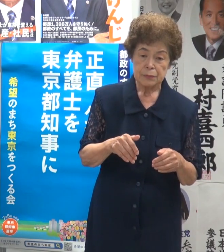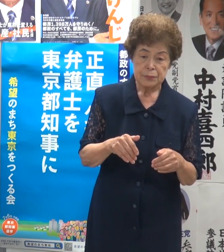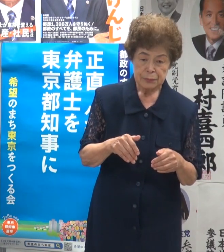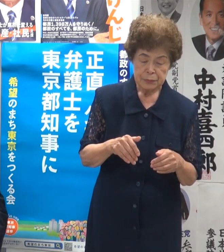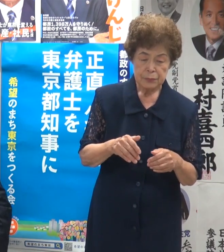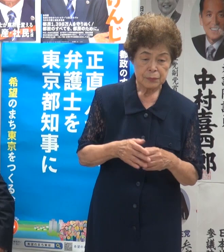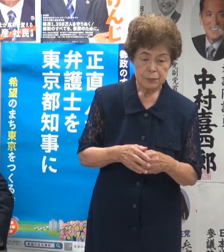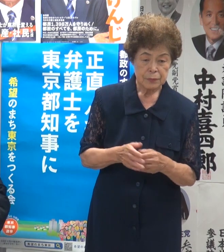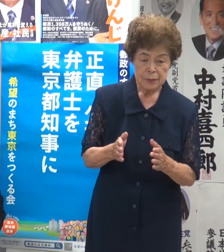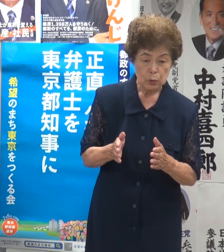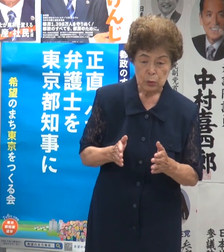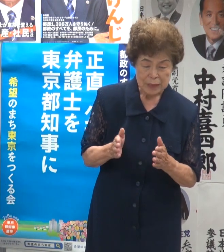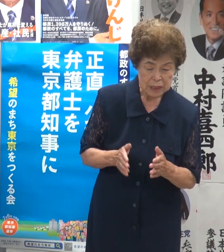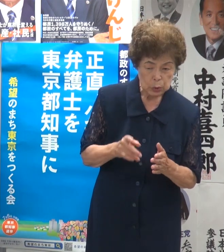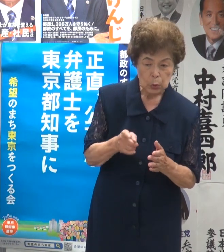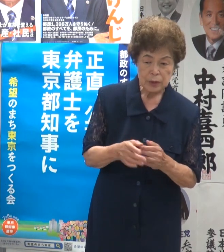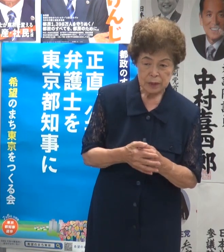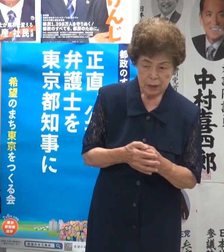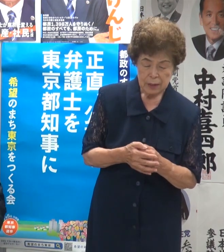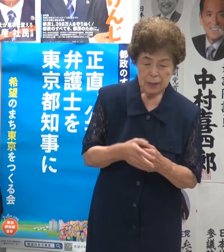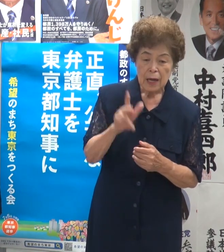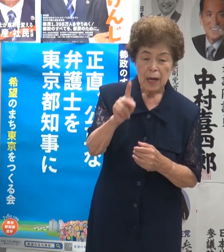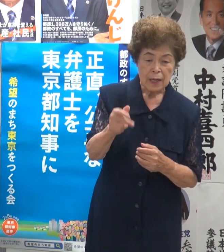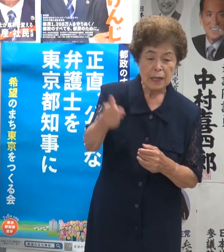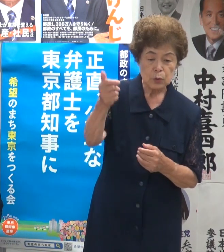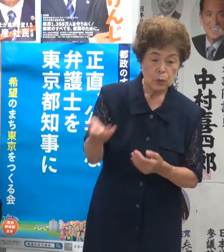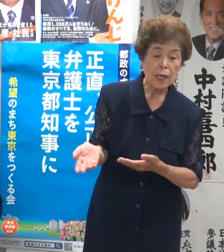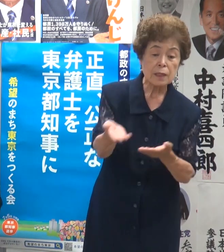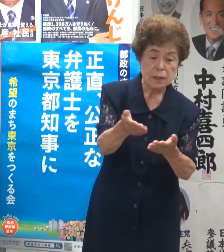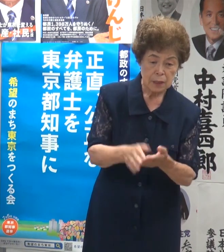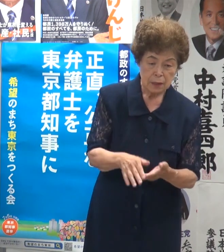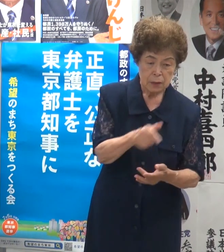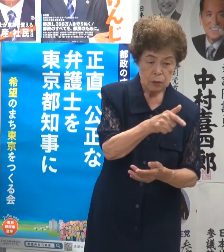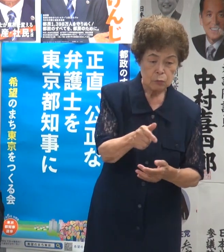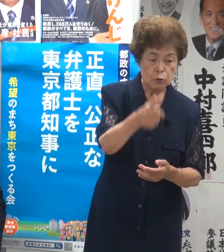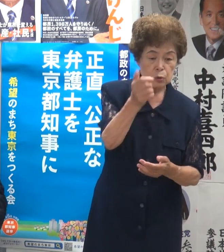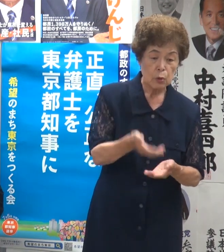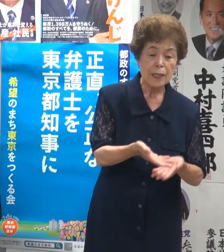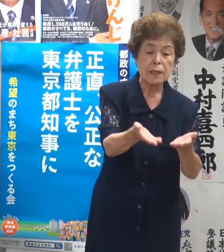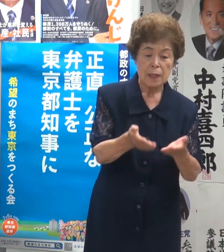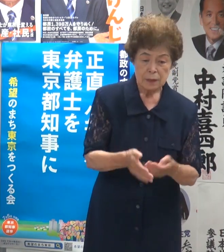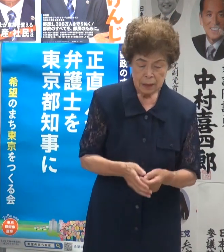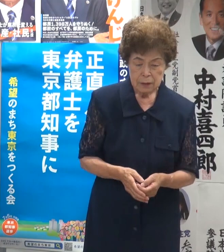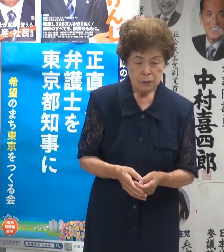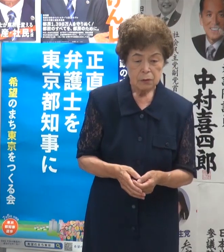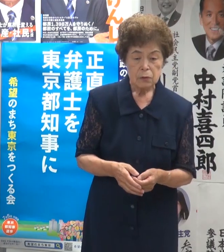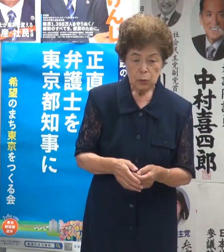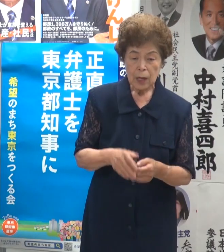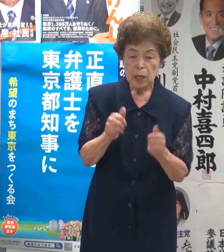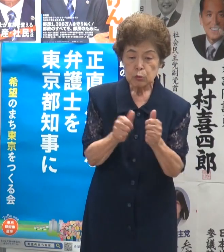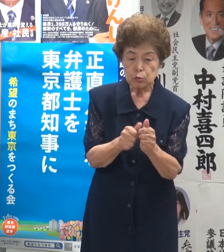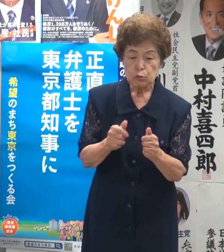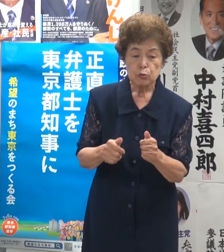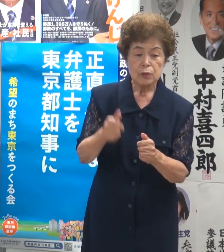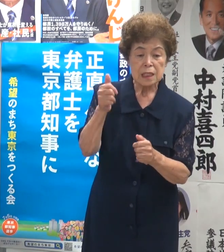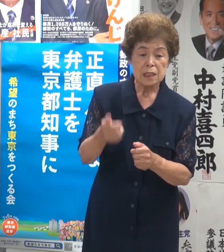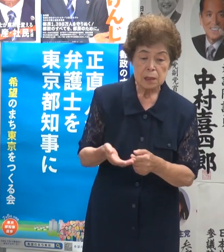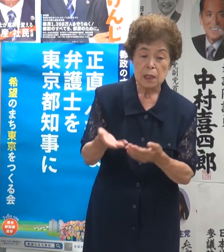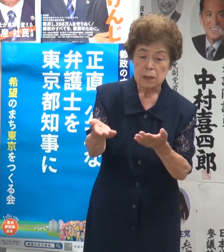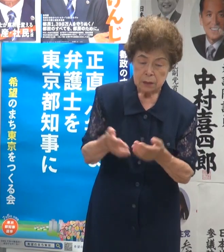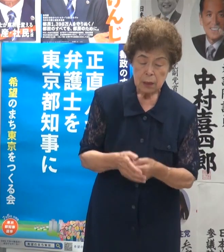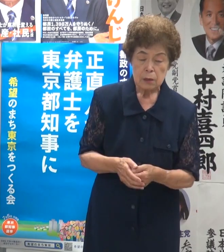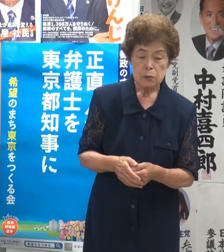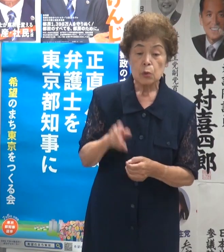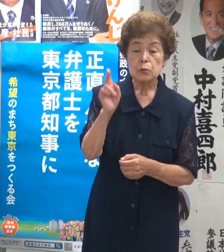自重してね、課長にやらせるとか部長にやらせるとか副知事に会見させるとかね、そうい